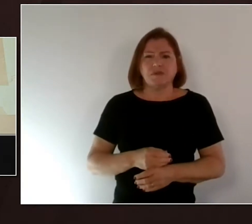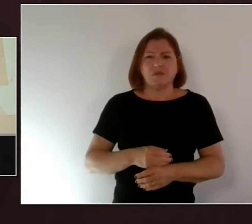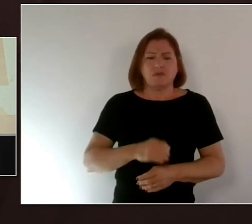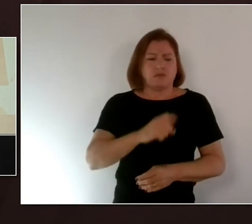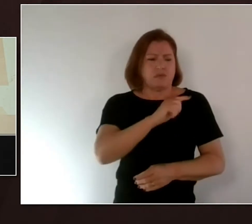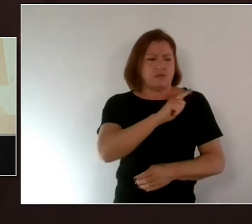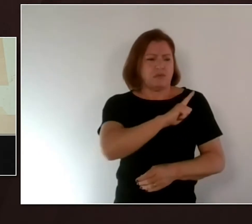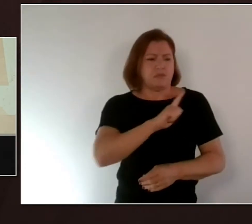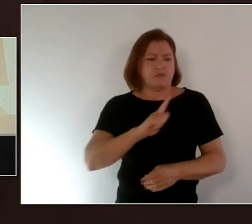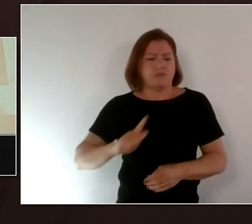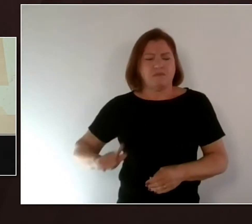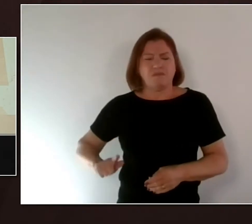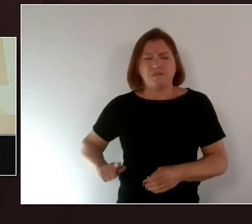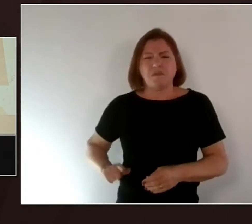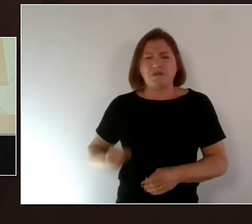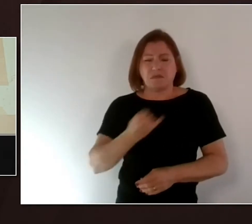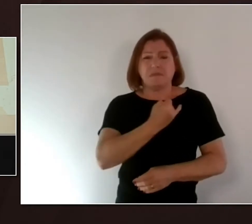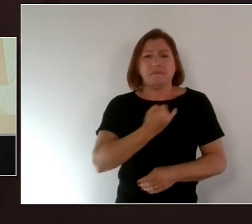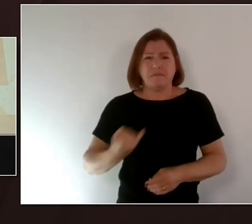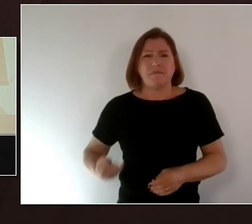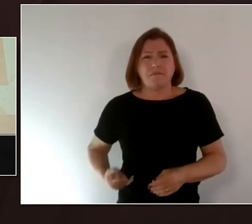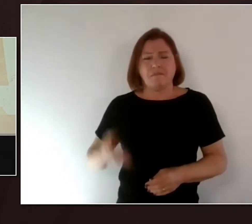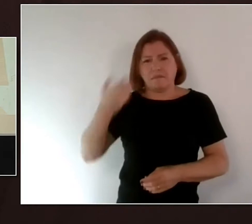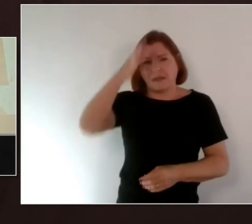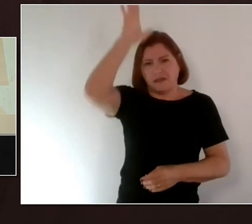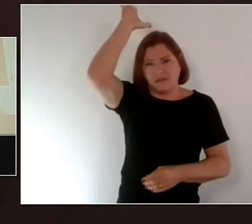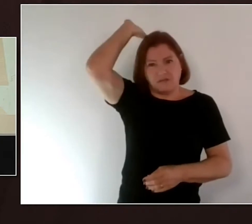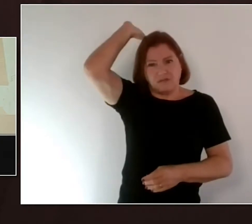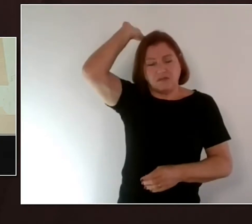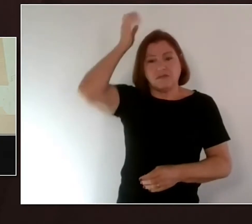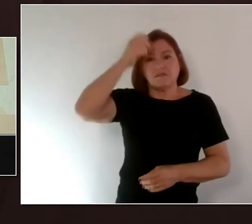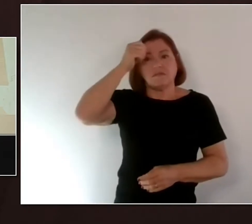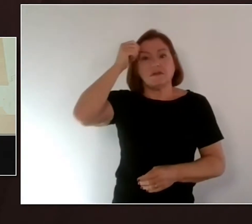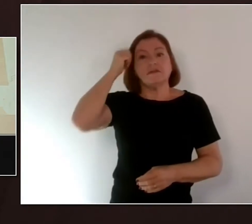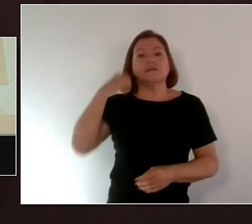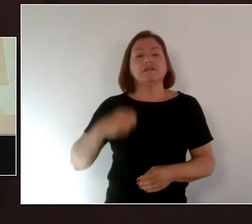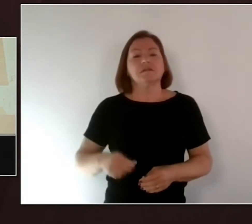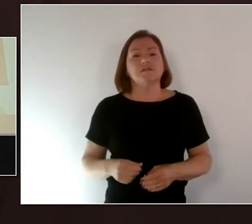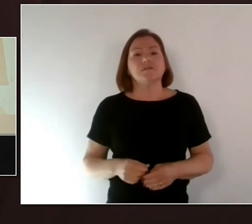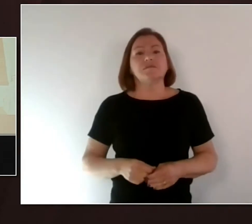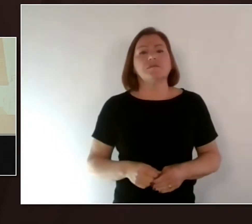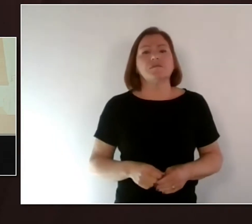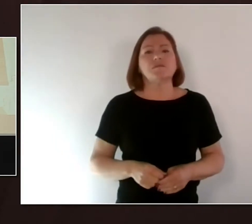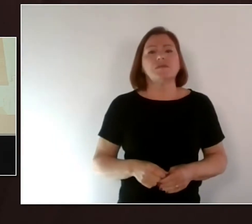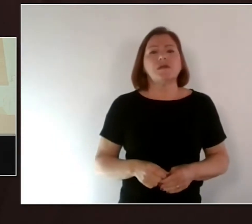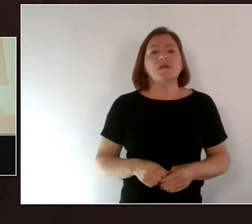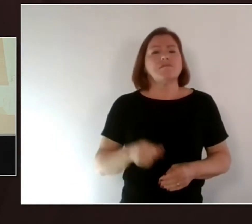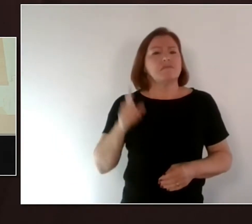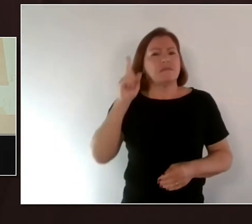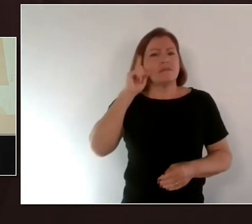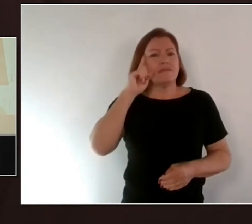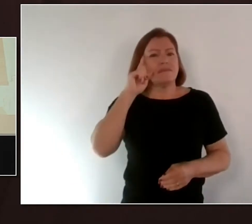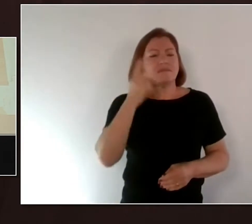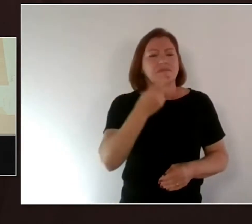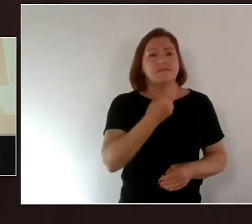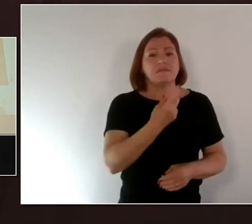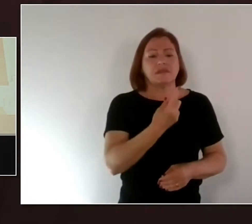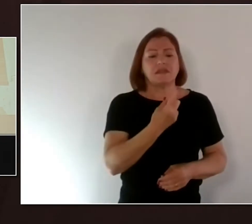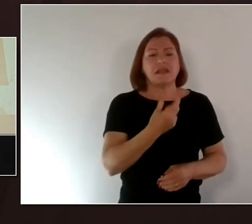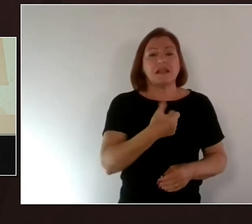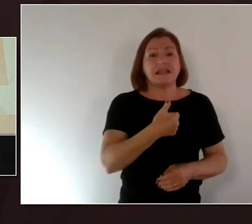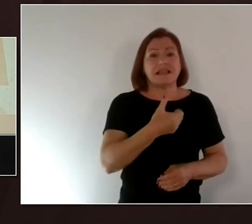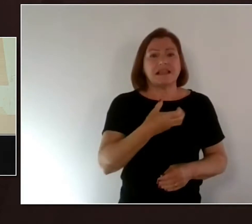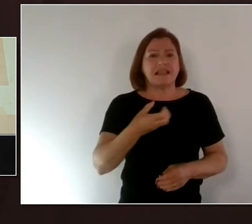tribulação de 10 dias, pode corresponder às 10 grandes perseguições, e